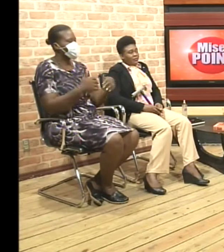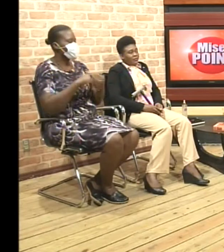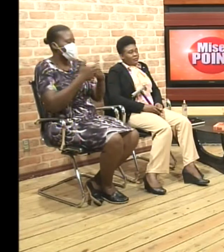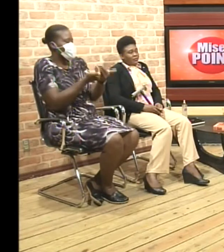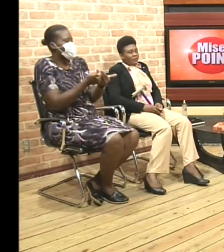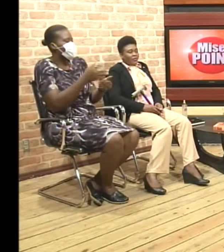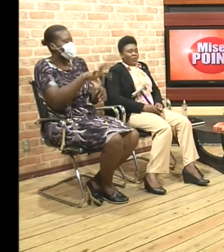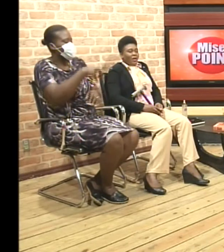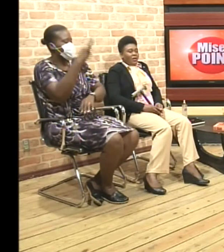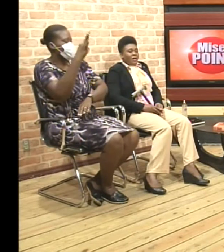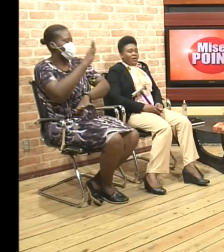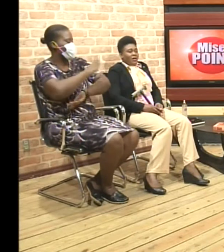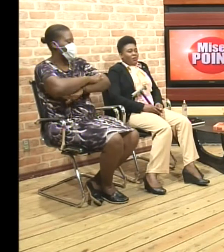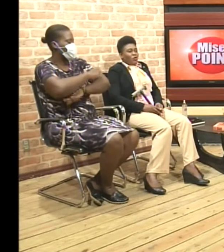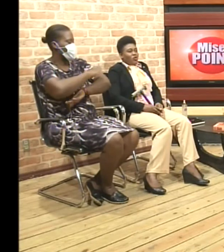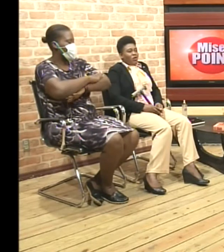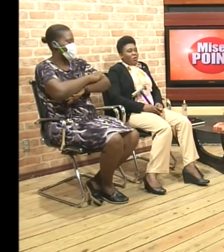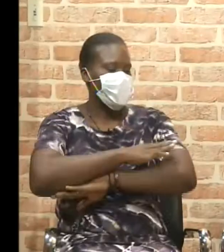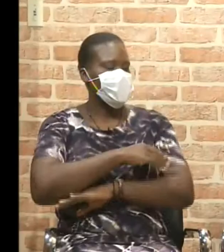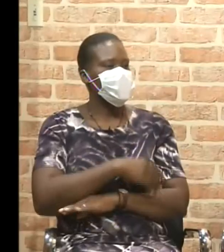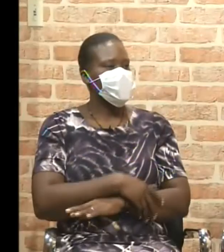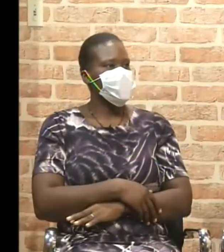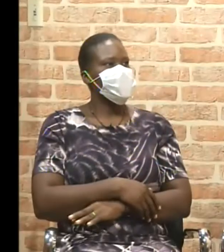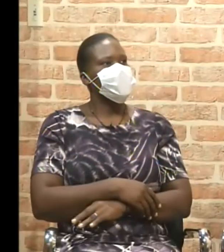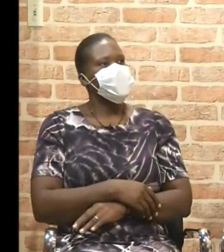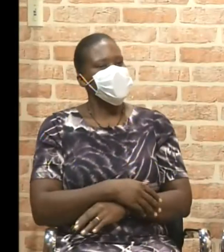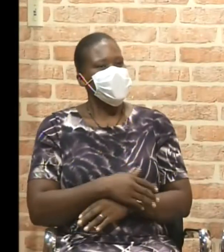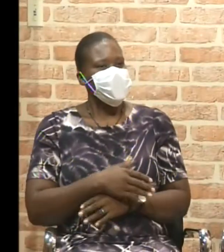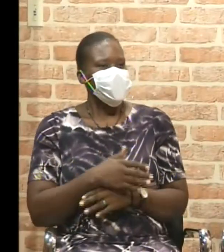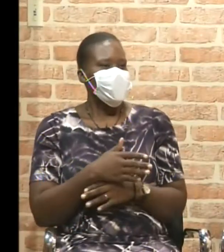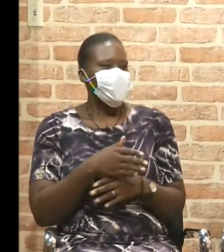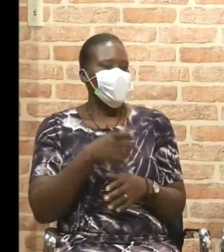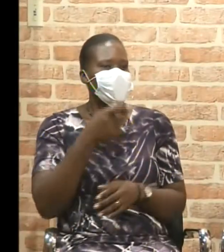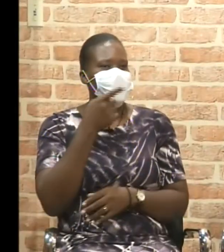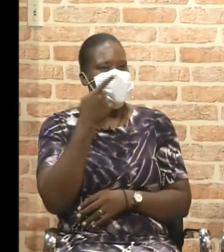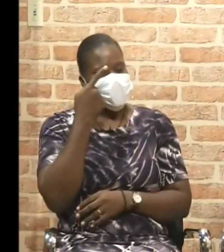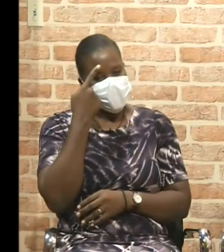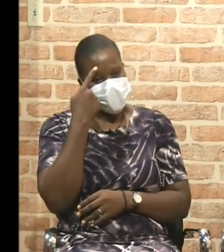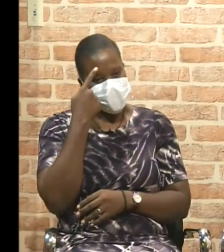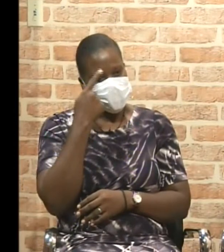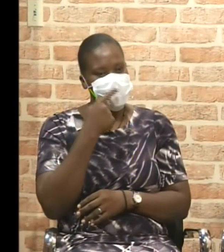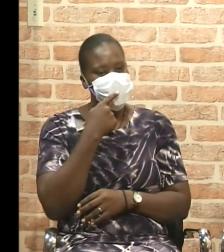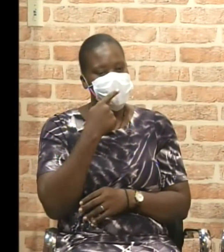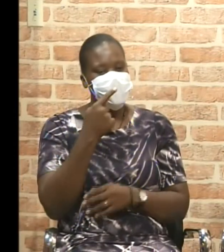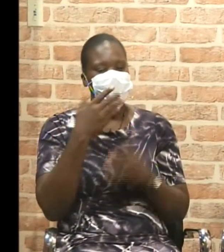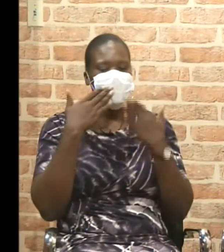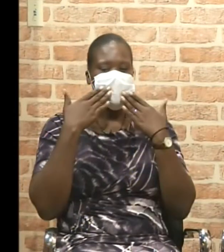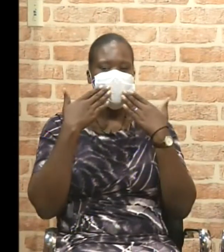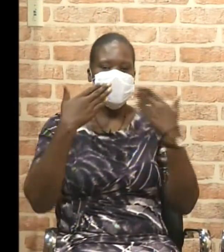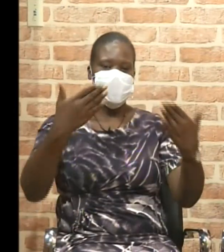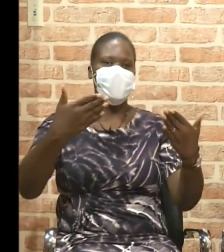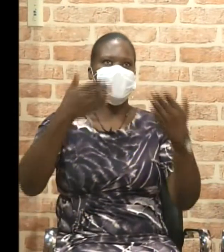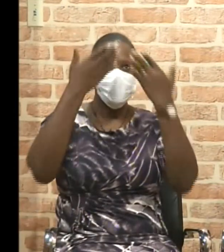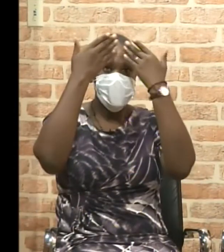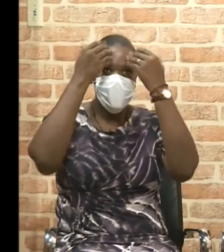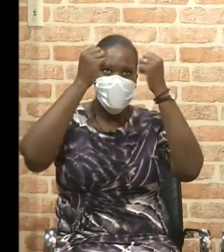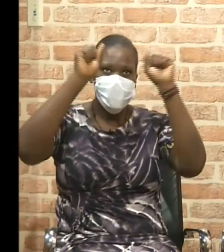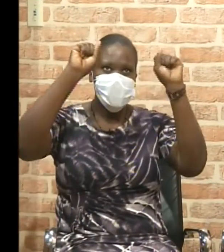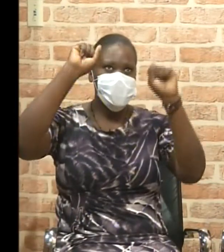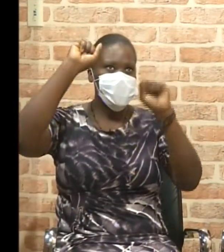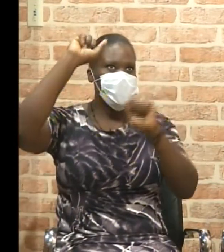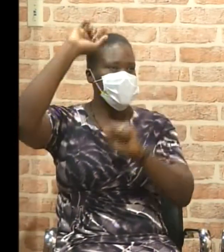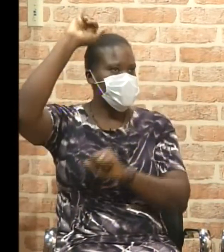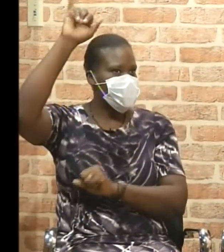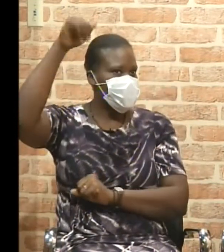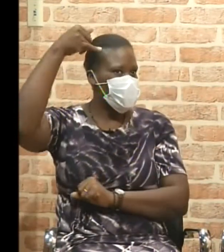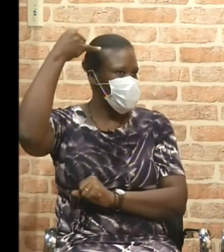tu joins le bureau? Et mon cher, m'a profité occasion pour moi remercier le président Jovenel Moïse et